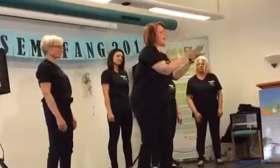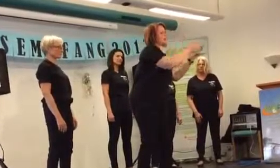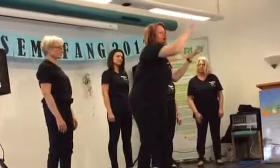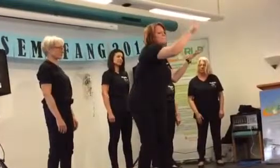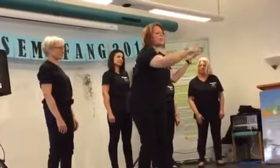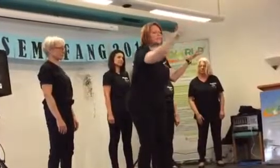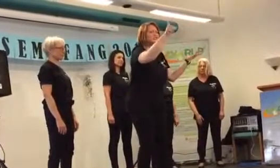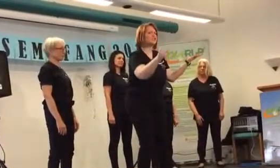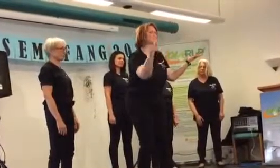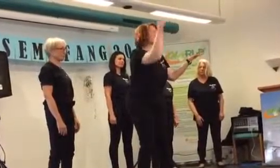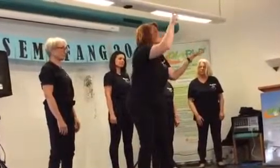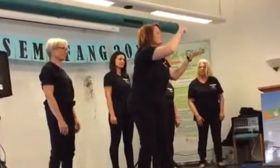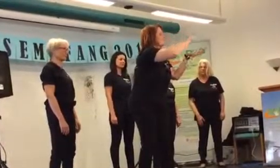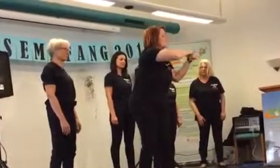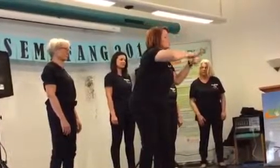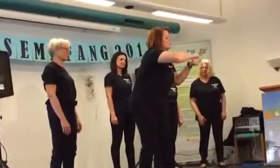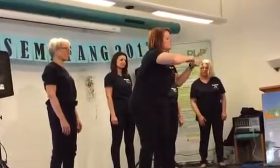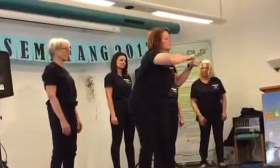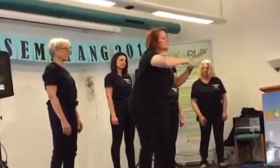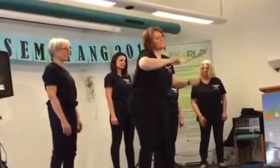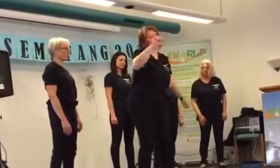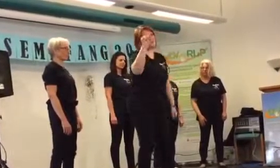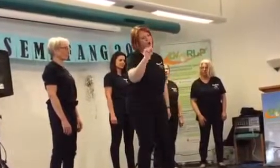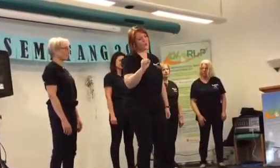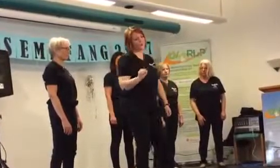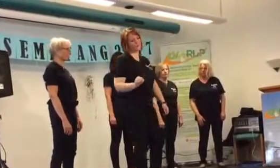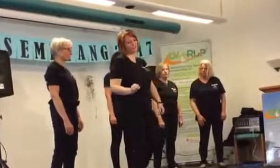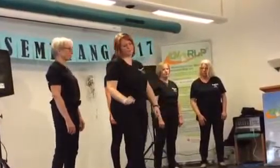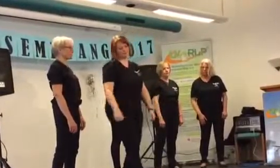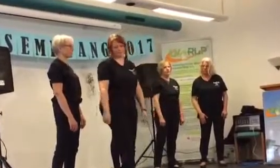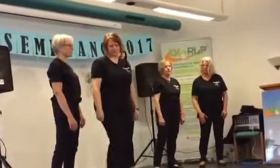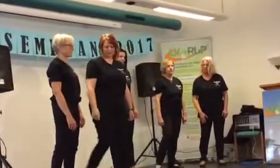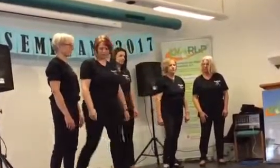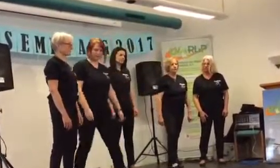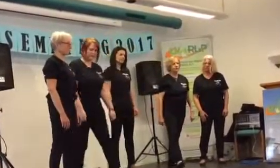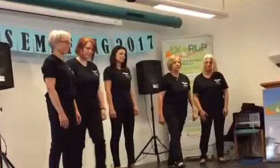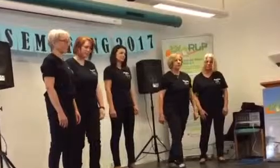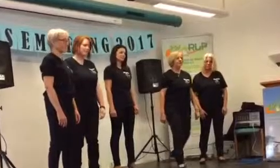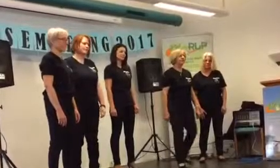Warum zerstört der Mensch nur sein Blut?